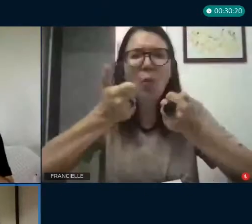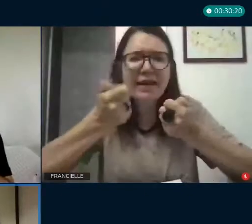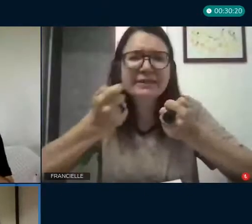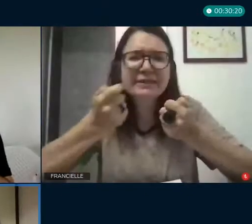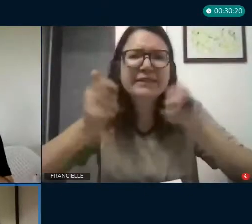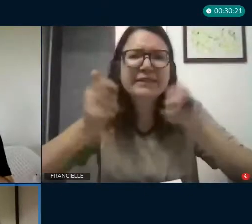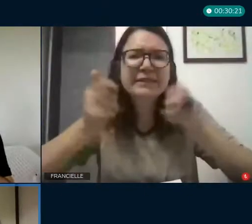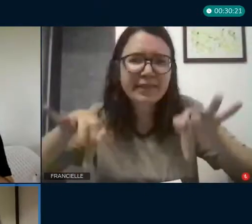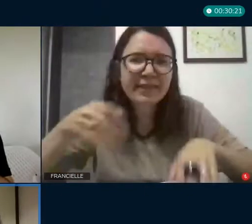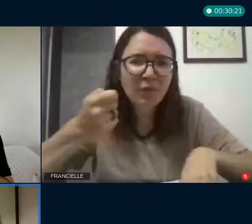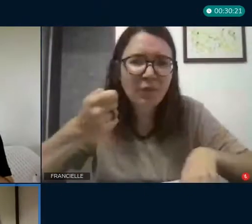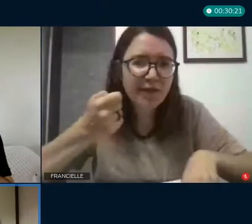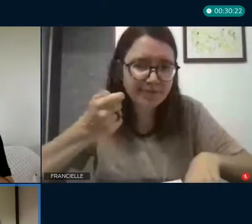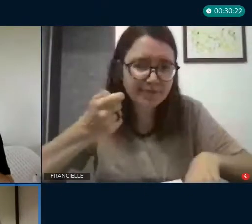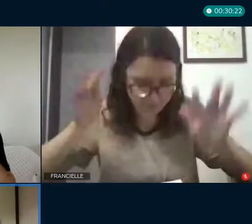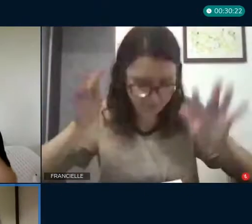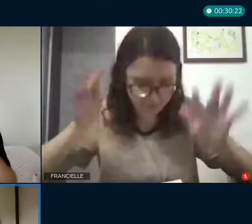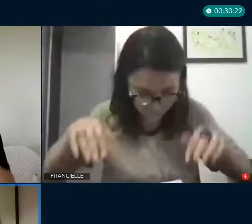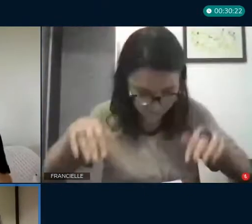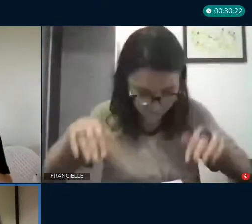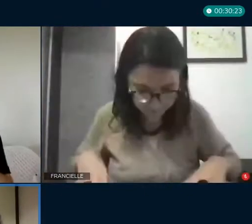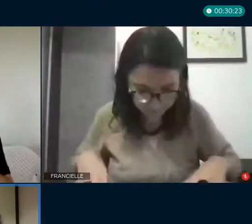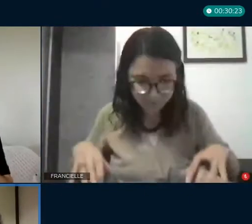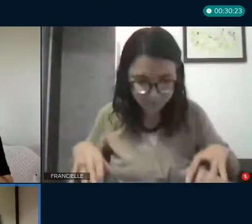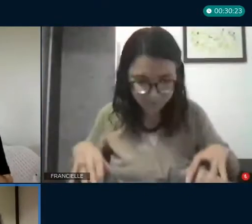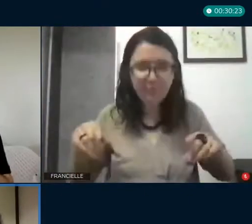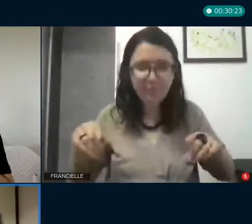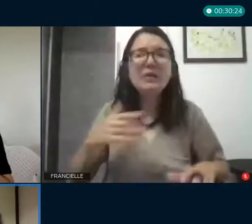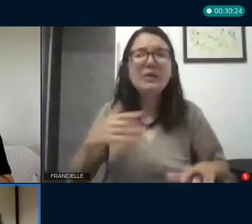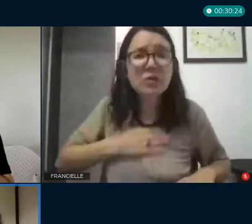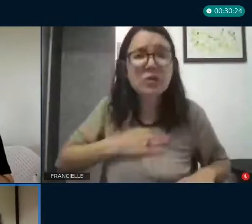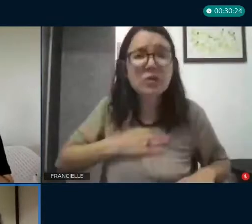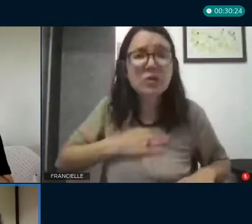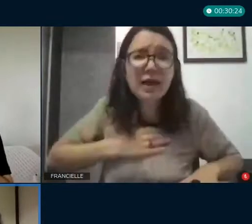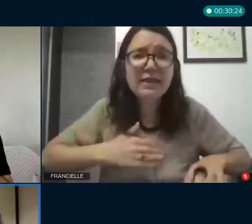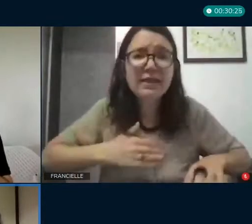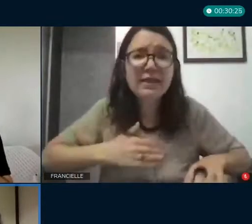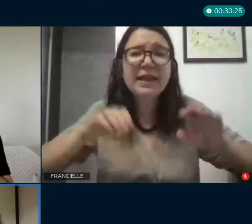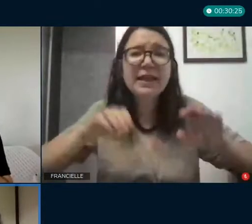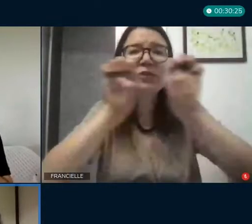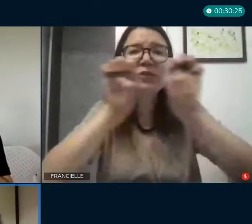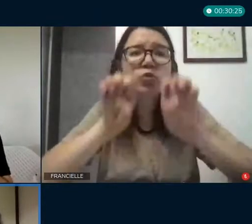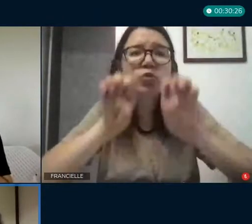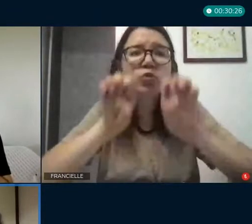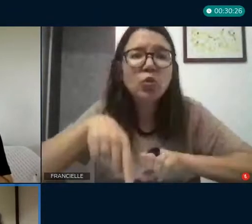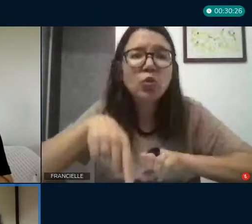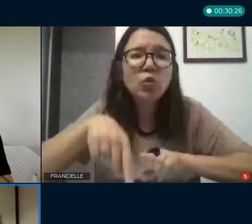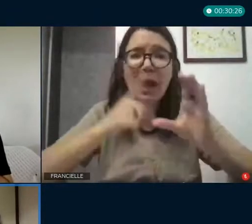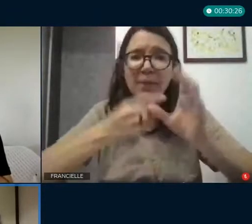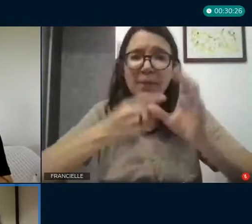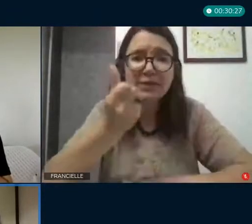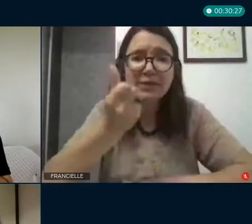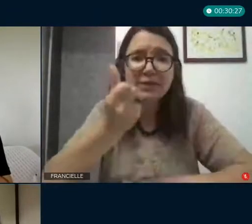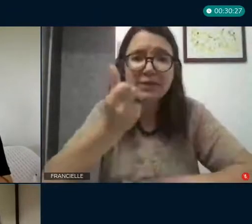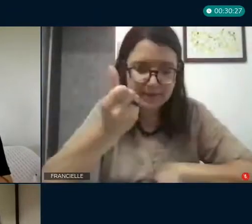Desculpa, eu precisei sair por causa da internet. Já estou quase no fim das minhas considerações.